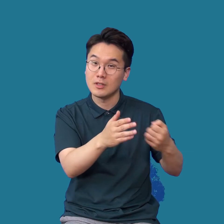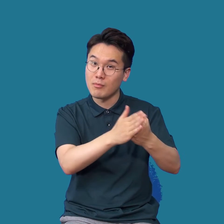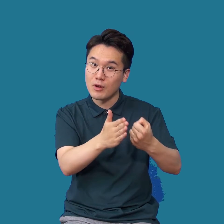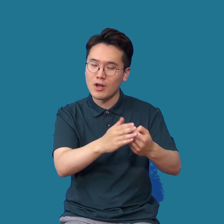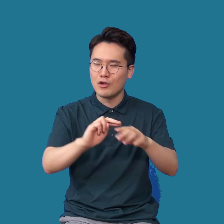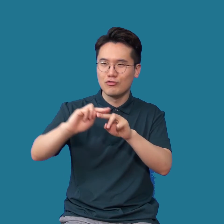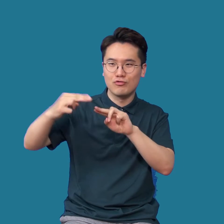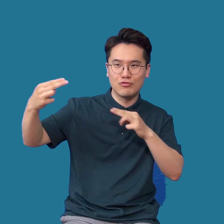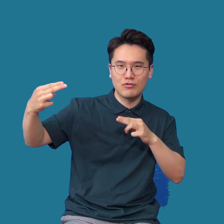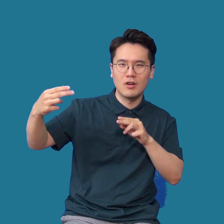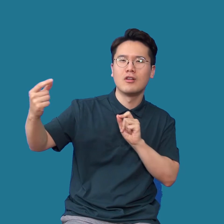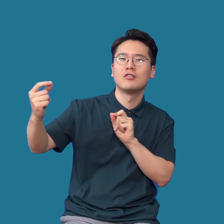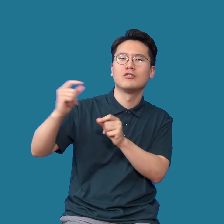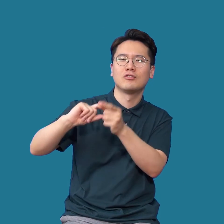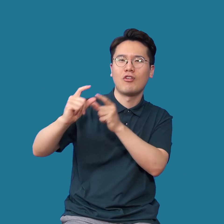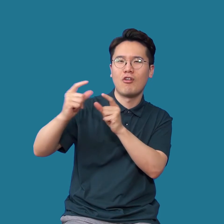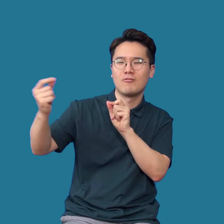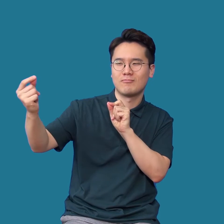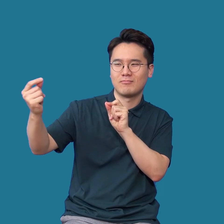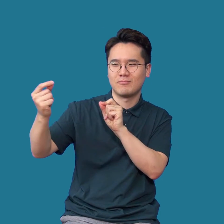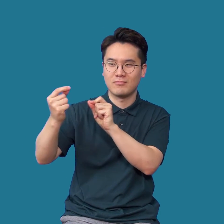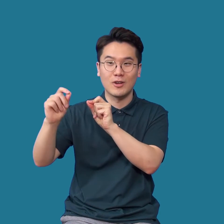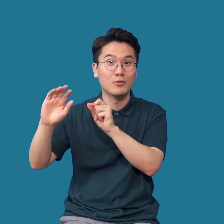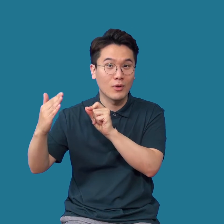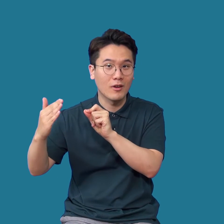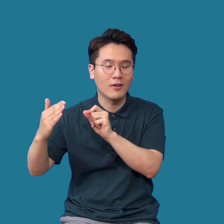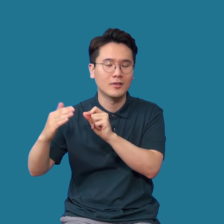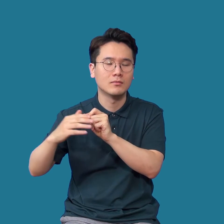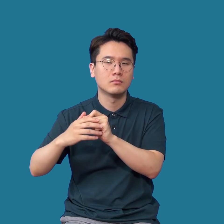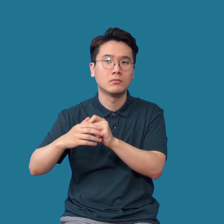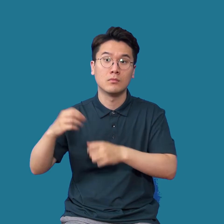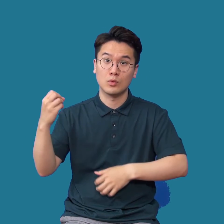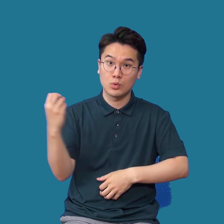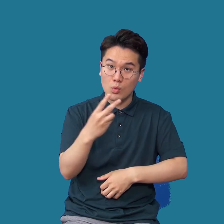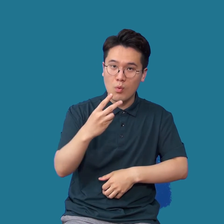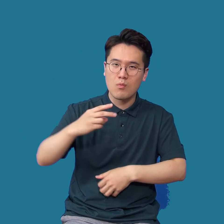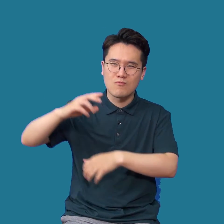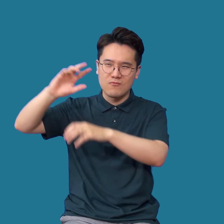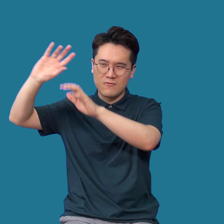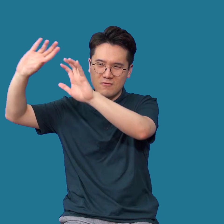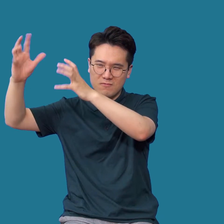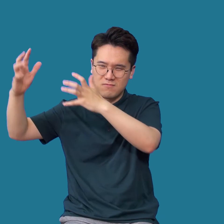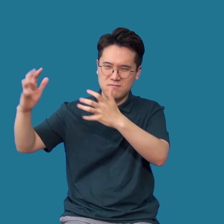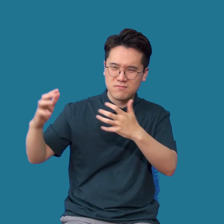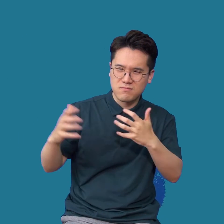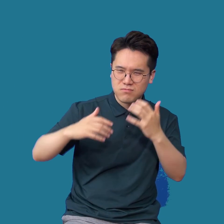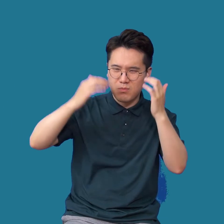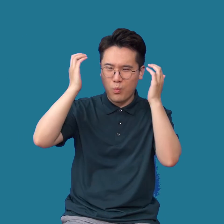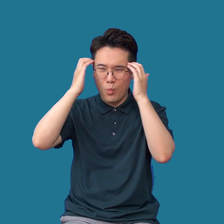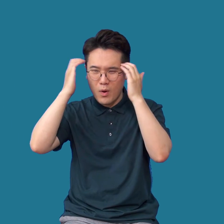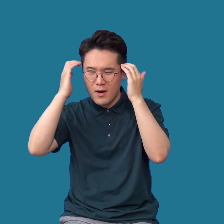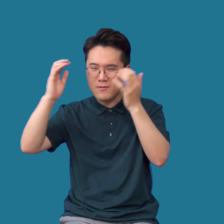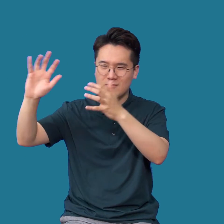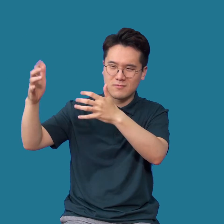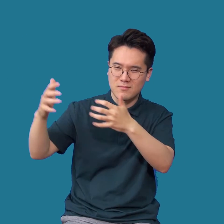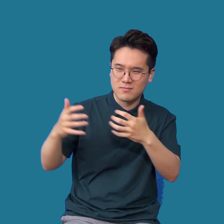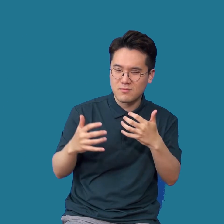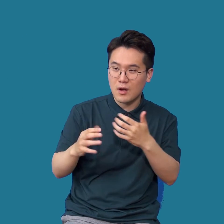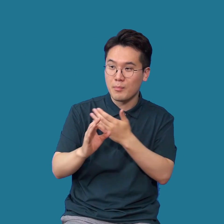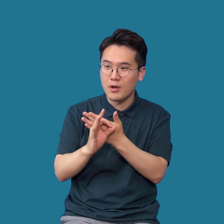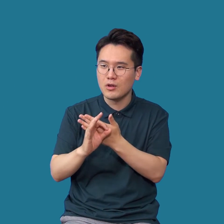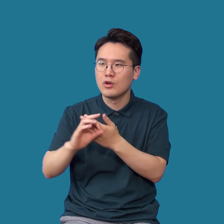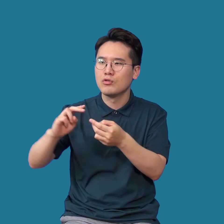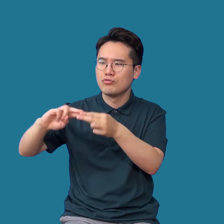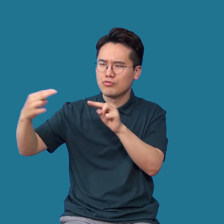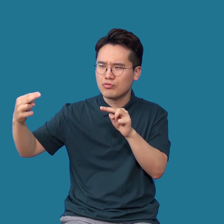더 가까이 나가게 됩니다. 또 환란의 바람이 불면 또 줄이 탁 끊어지면 하나님은 또 줄을